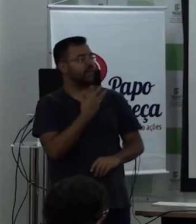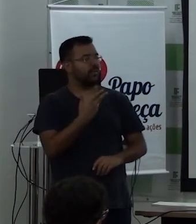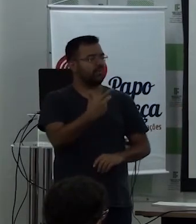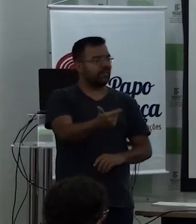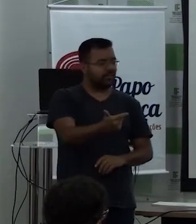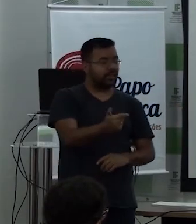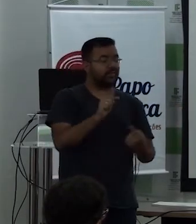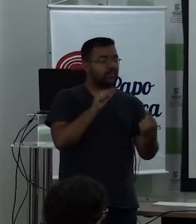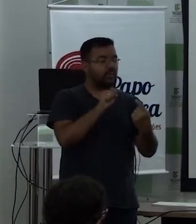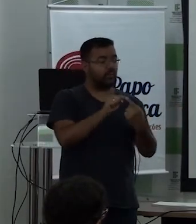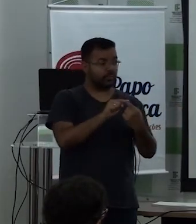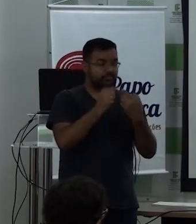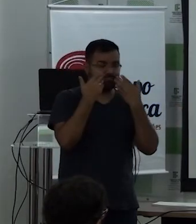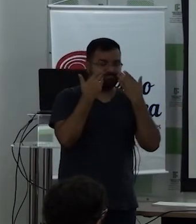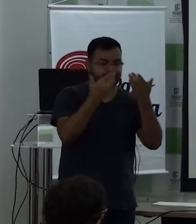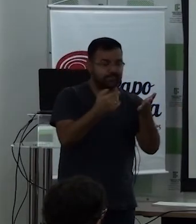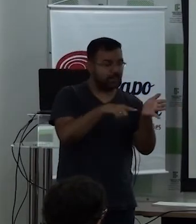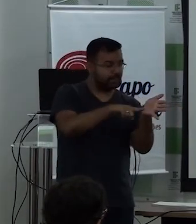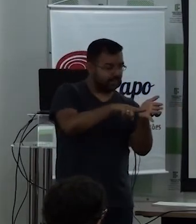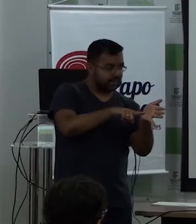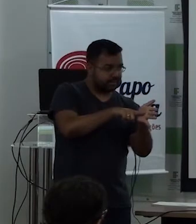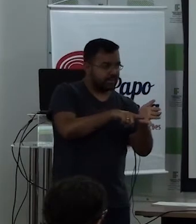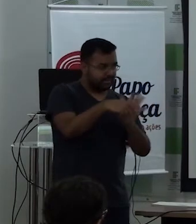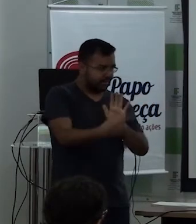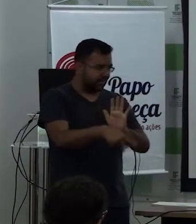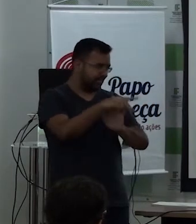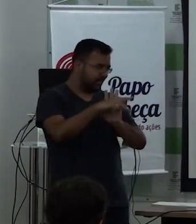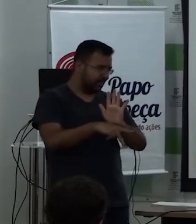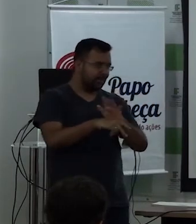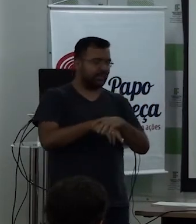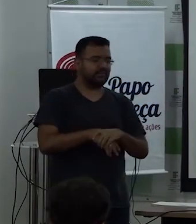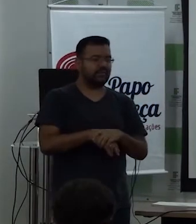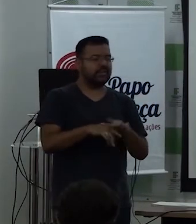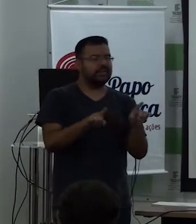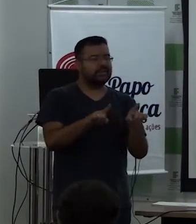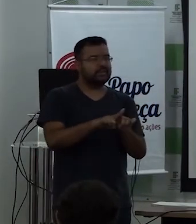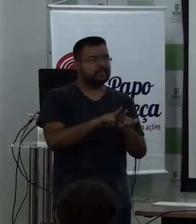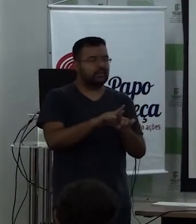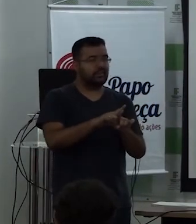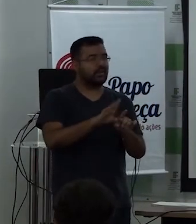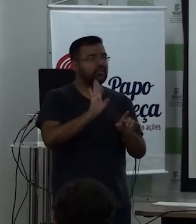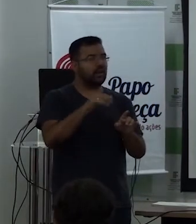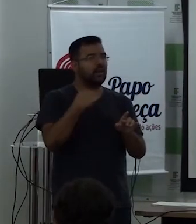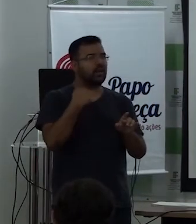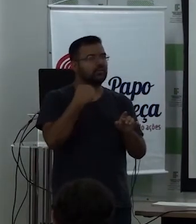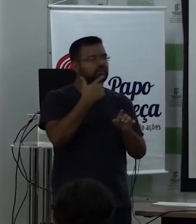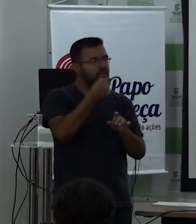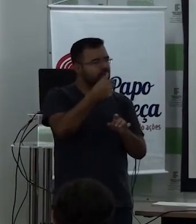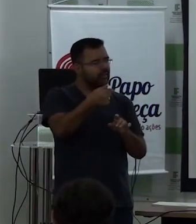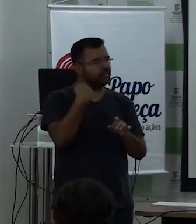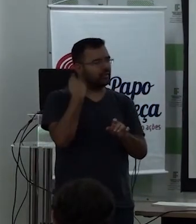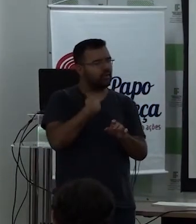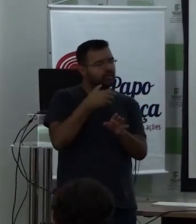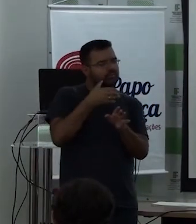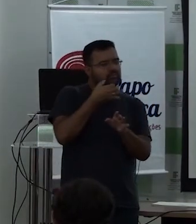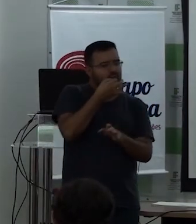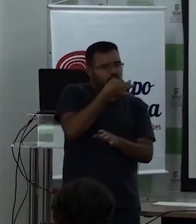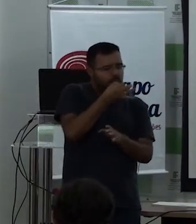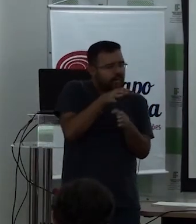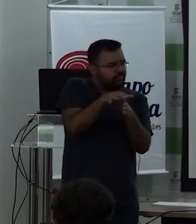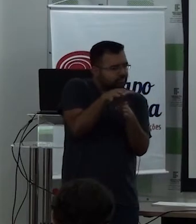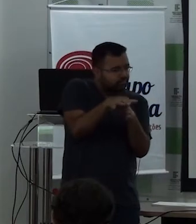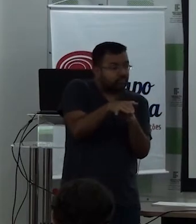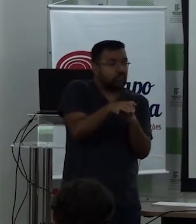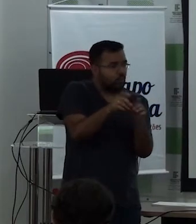nossos pesquisadores. E uma coisa que a gente sugeriu nesse ano e que a gente realizou